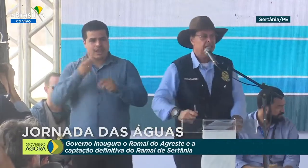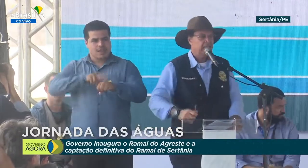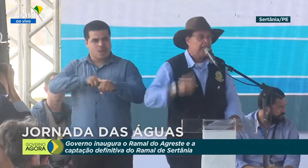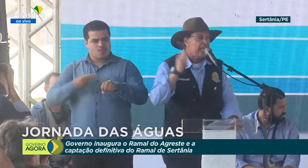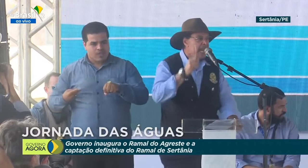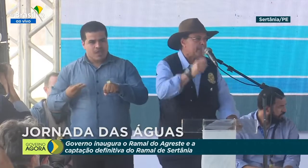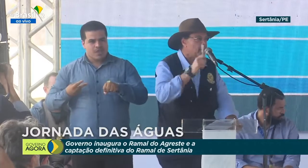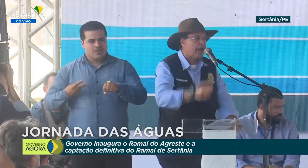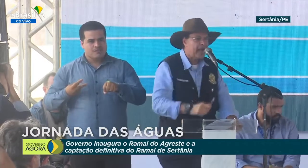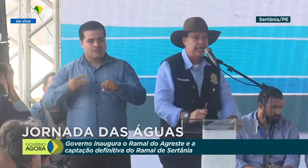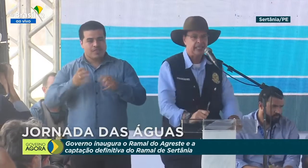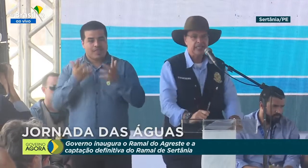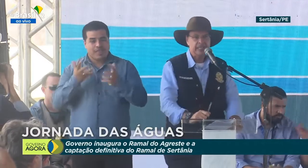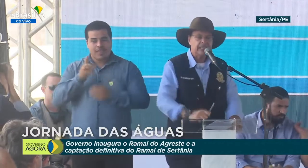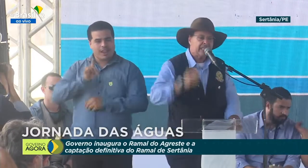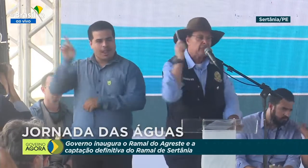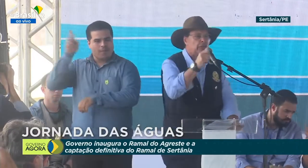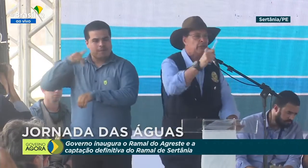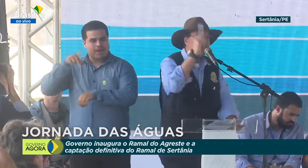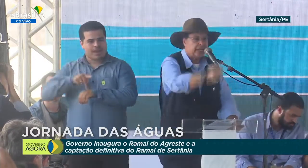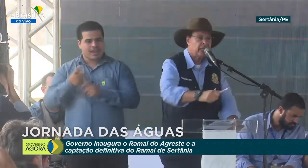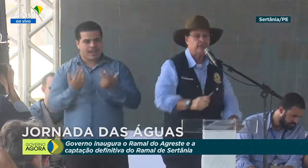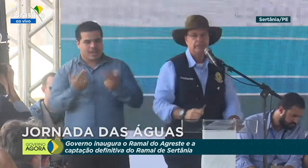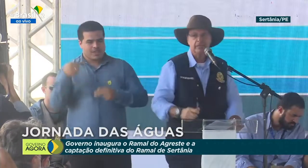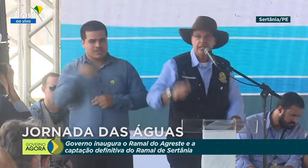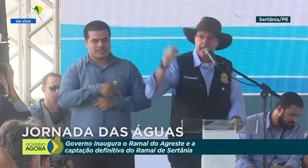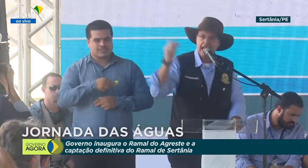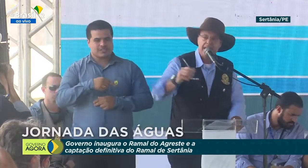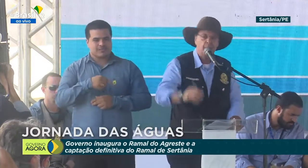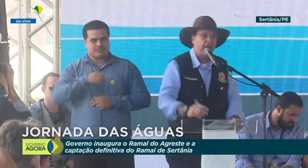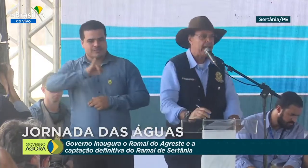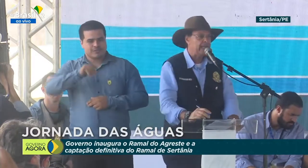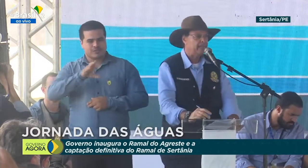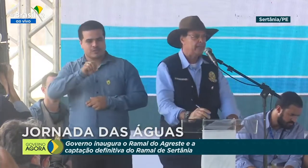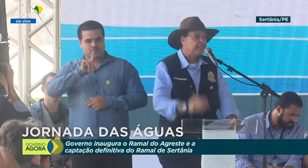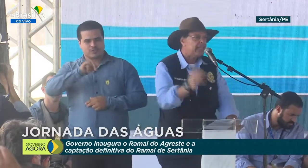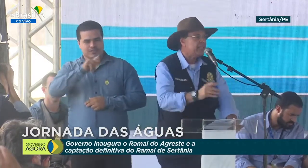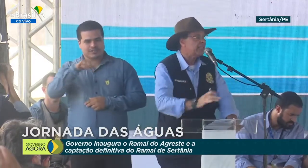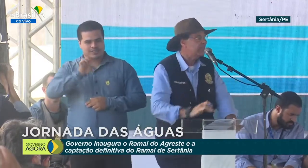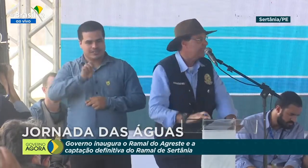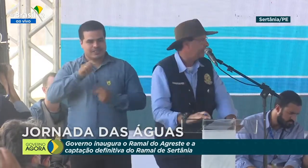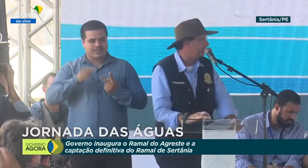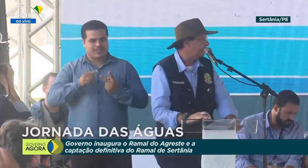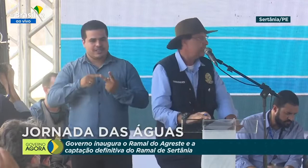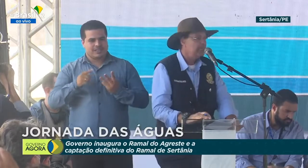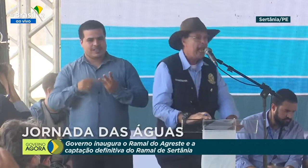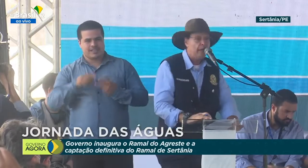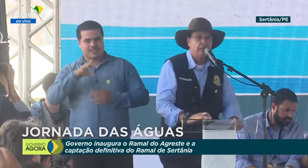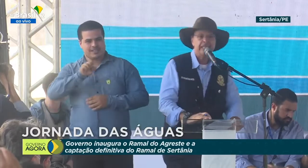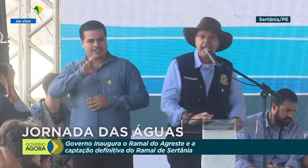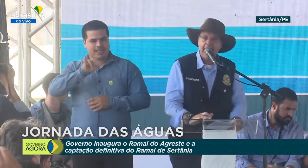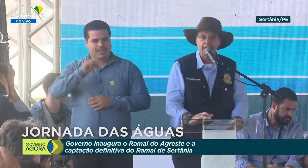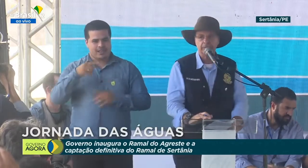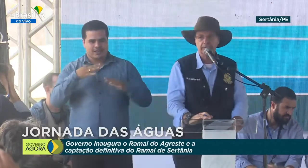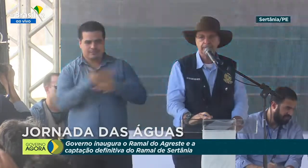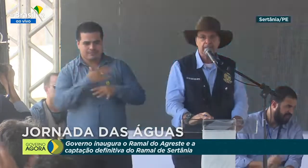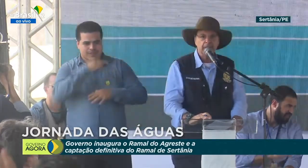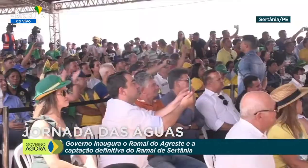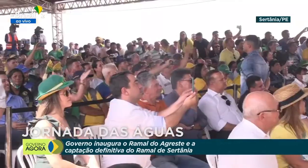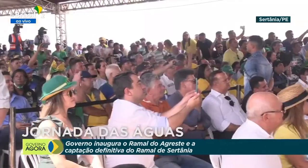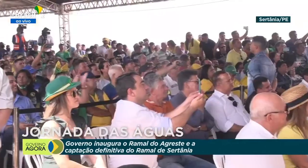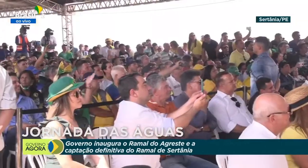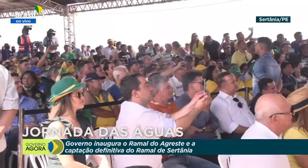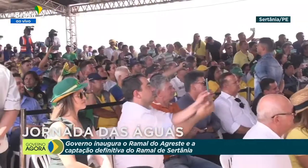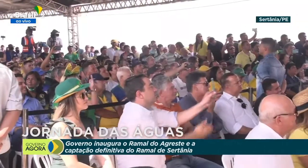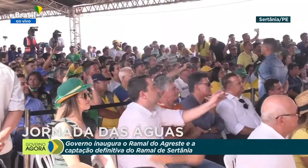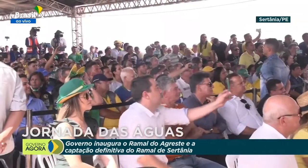Verde. Queria Dubai ser São João do Egito. Queria Dubai ser Sertânia. É um deserto.